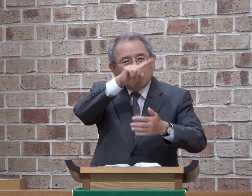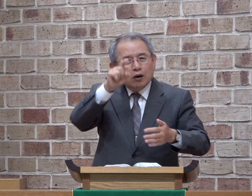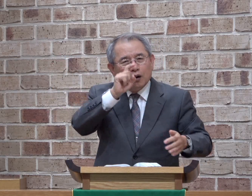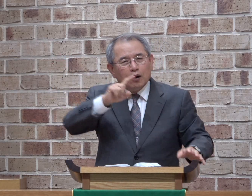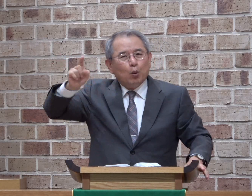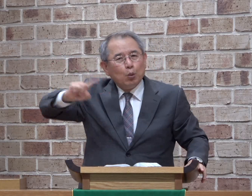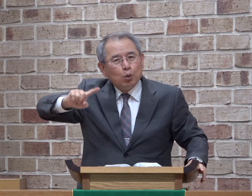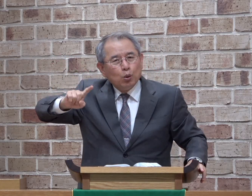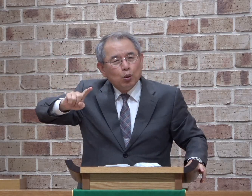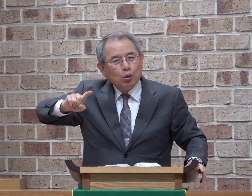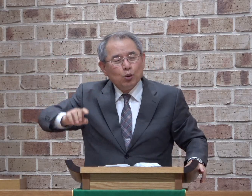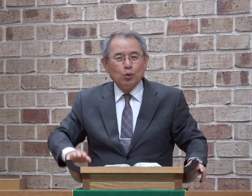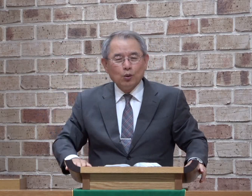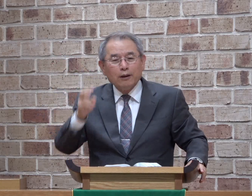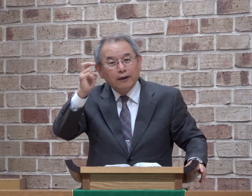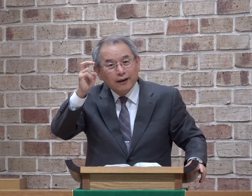예수님의 마음이 무엇이었을까요?